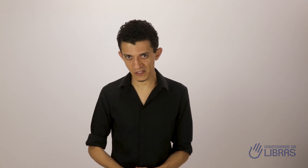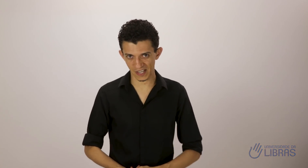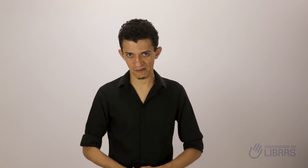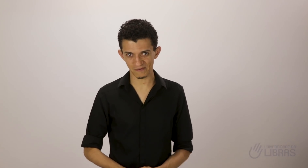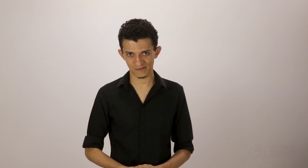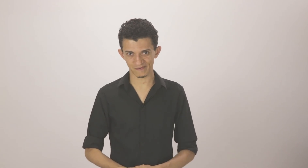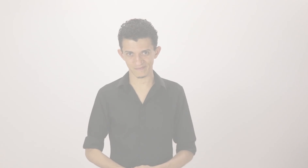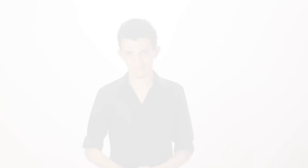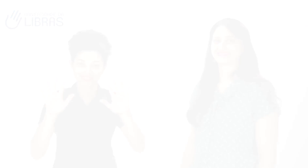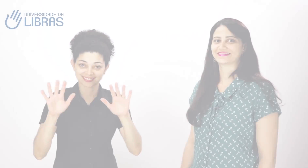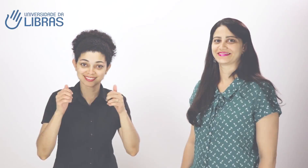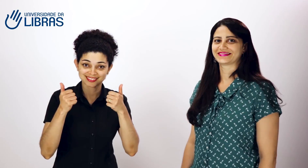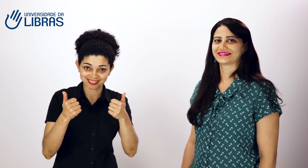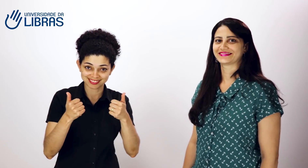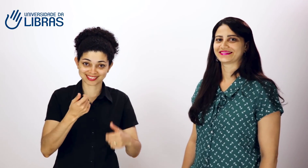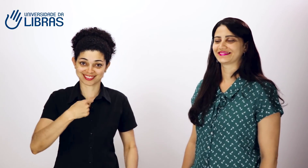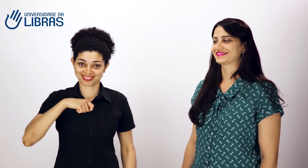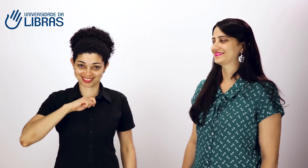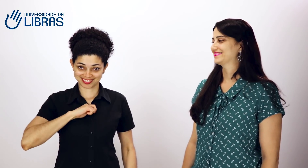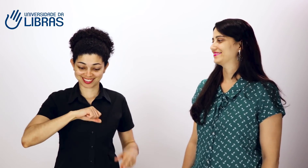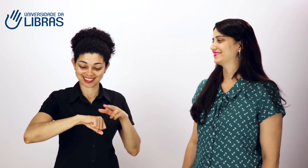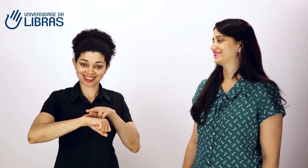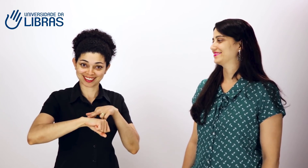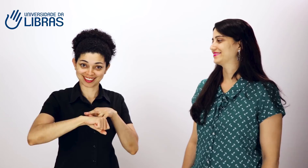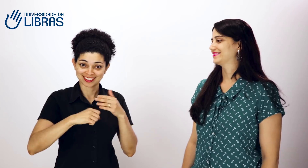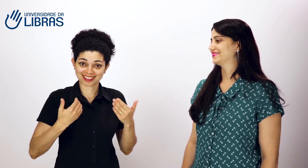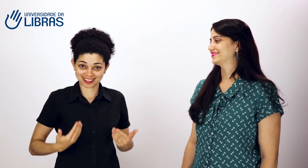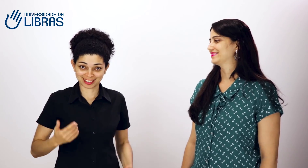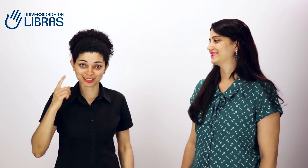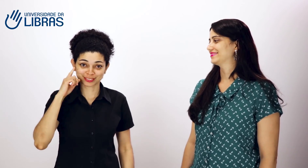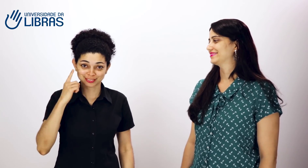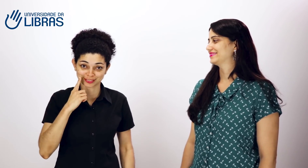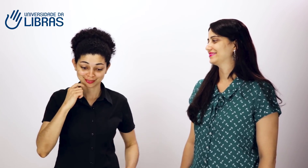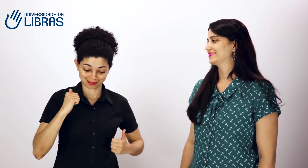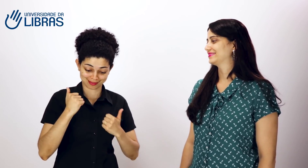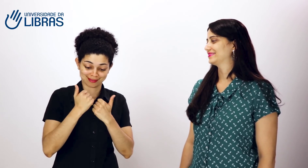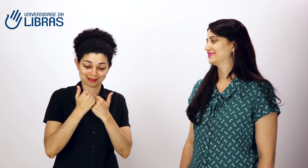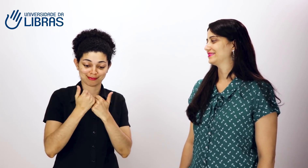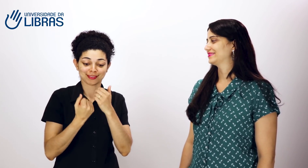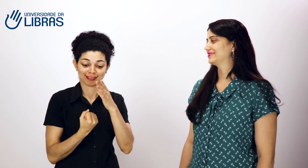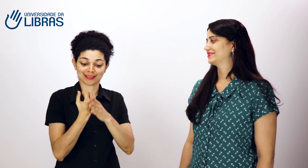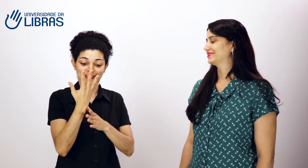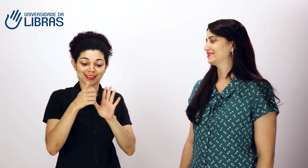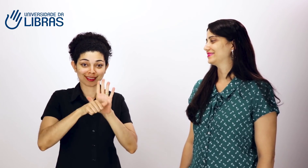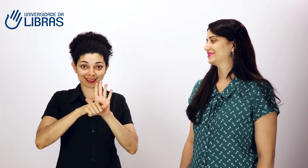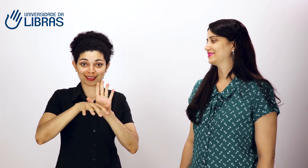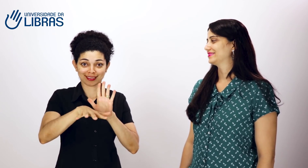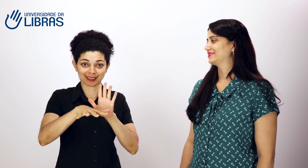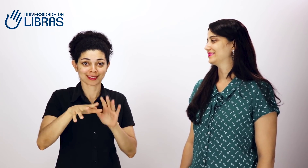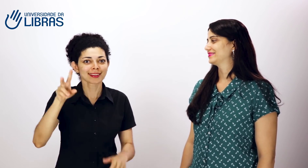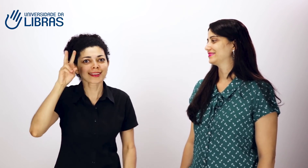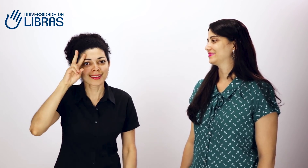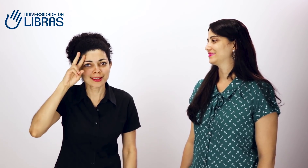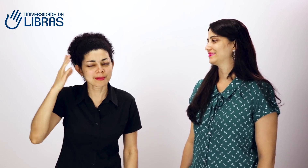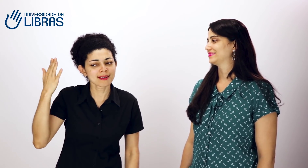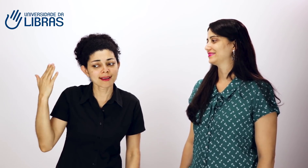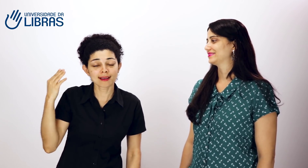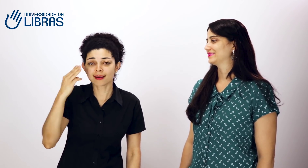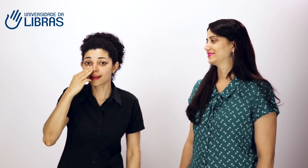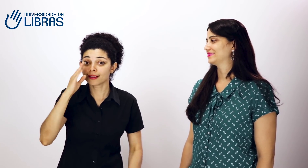você. Olá, tudo bem? Este é meu sinal, eu sou a Raquel Barreto, eu sou surda e eu sou cofundadora da Universidade da Libras. Há